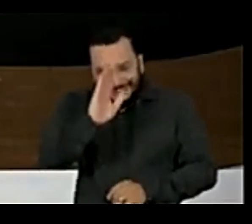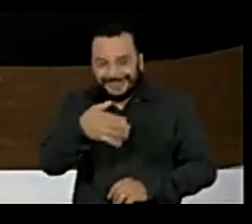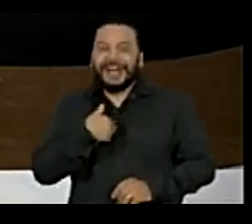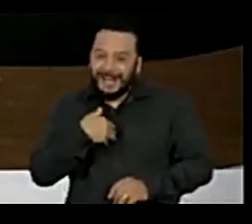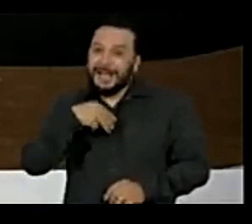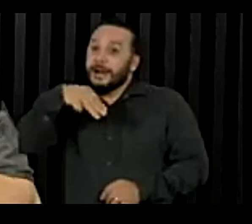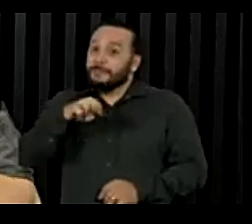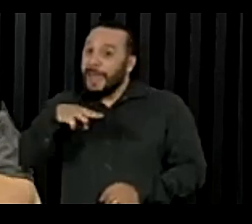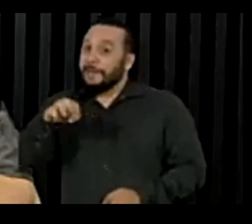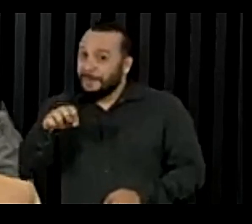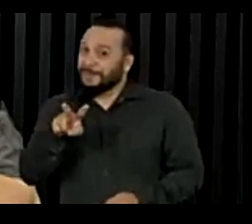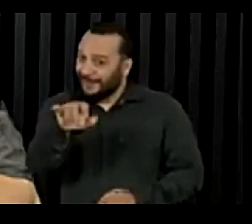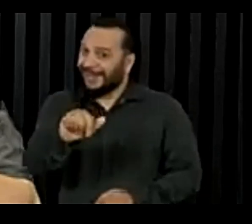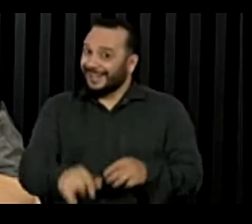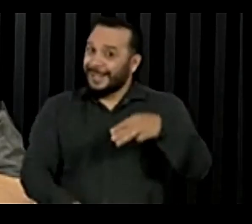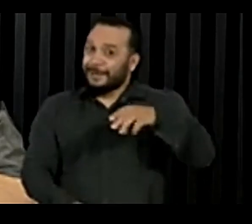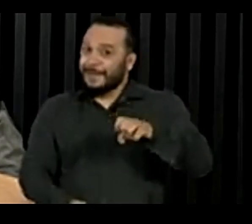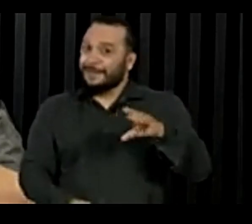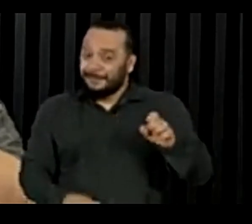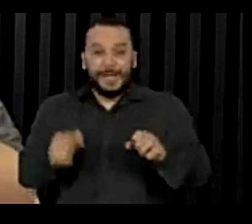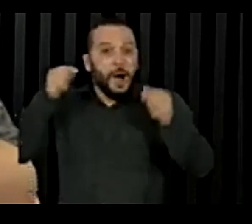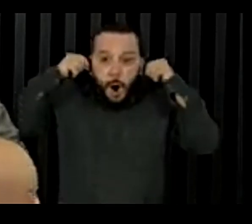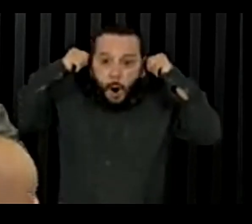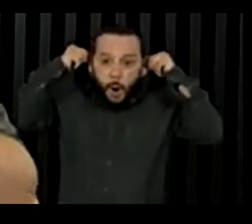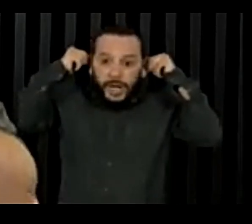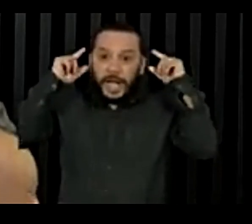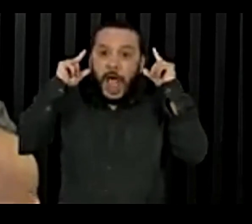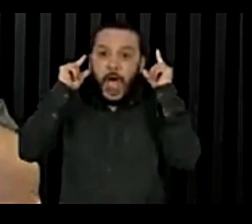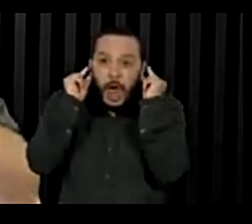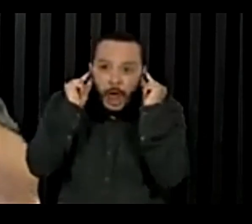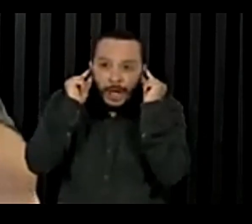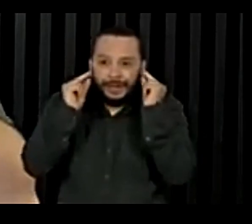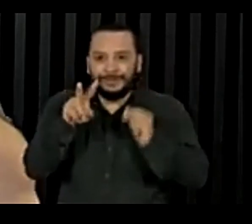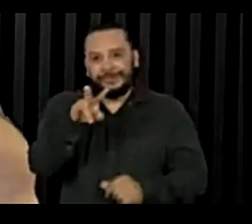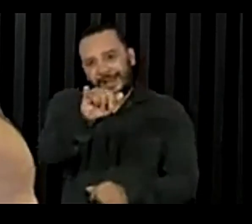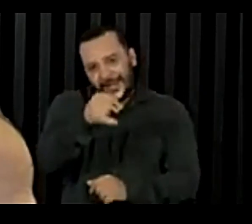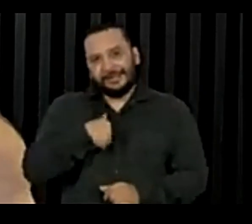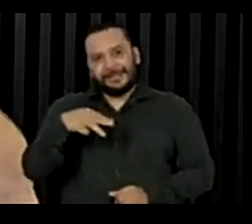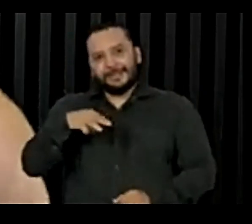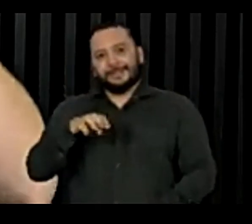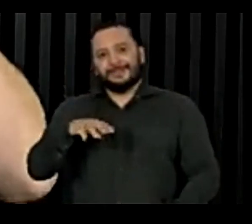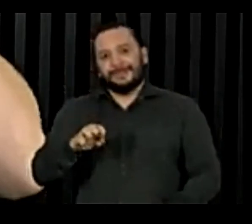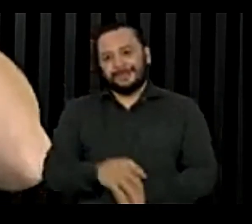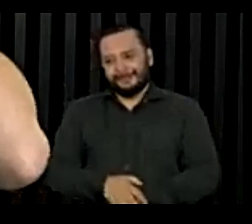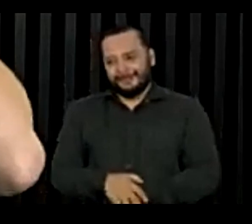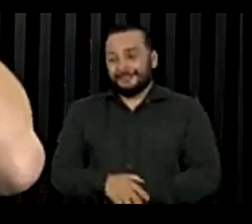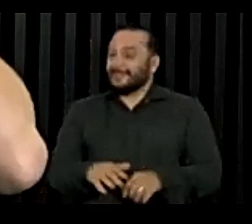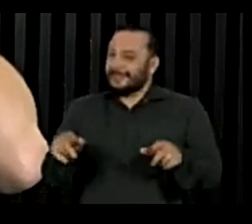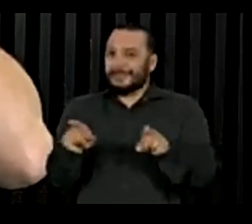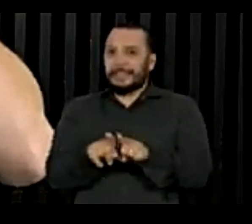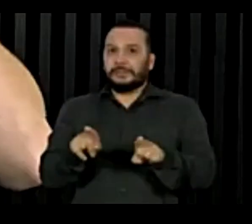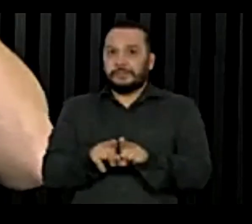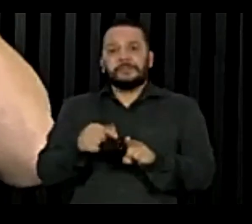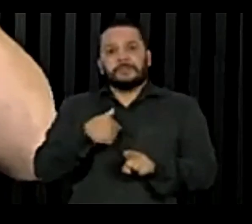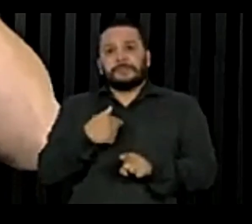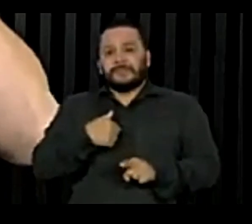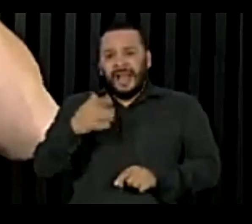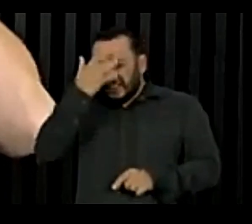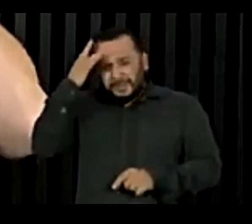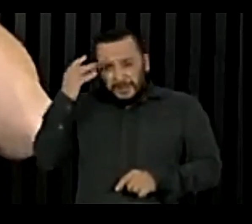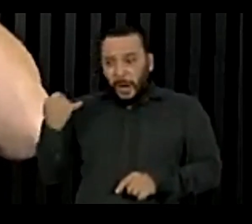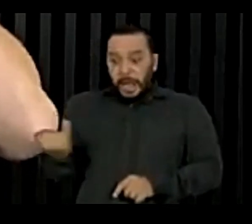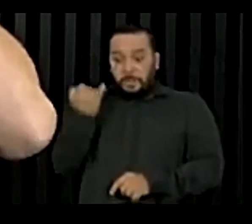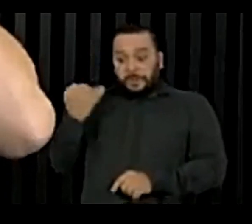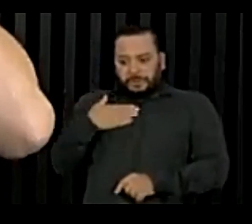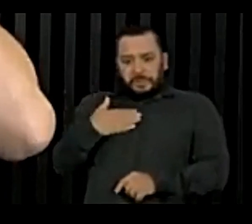nessas duas. Já criei o meme, a orelha do Felipe Neto é muito pequena. Essa importância é uma importância que eu nunca pedi, e que, na verdade, acho que vale